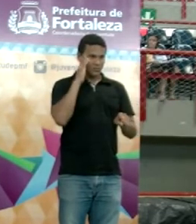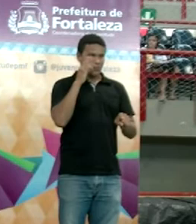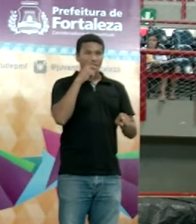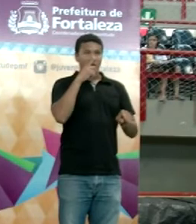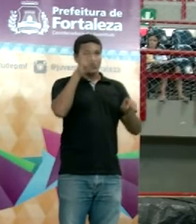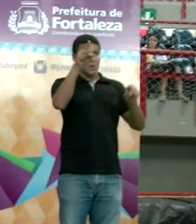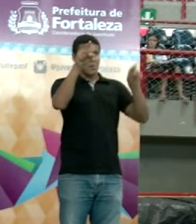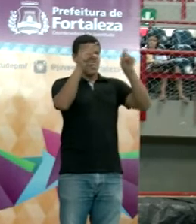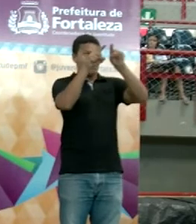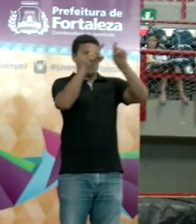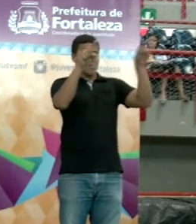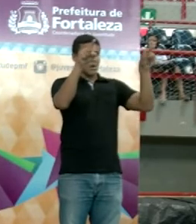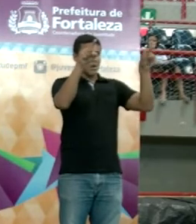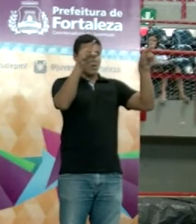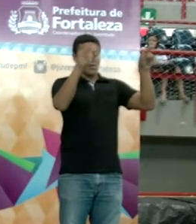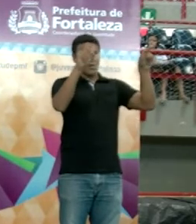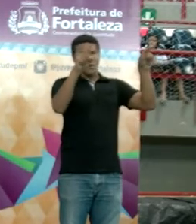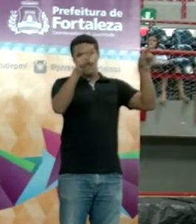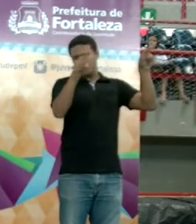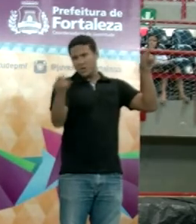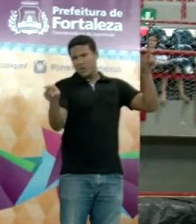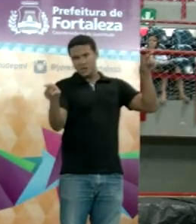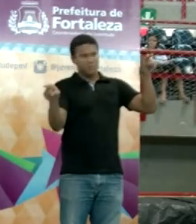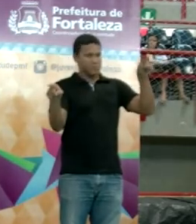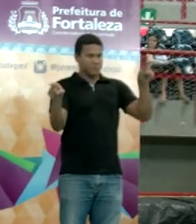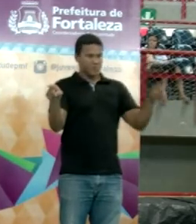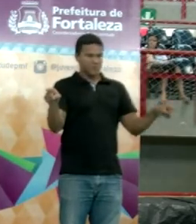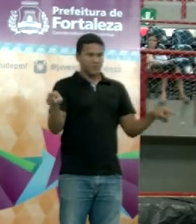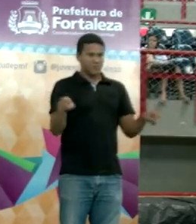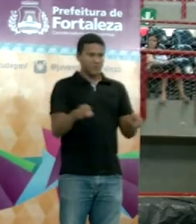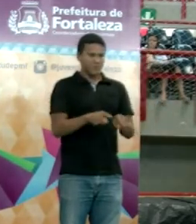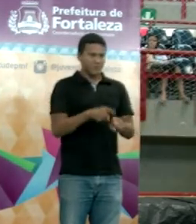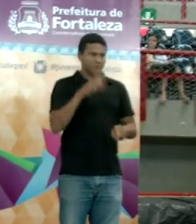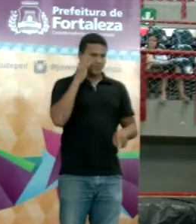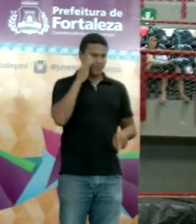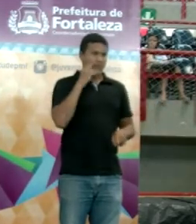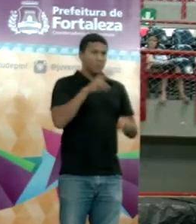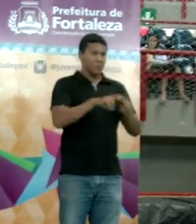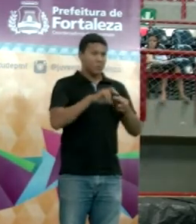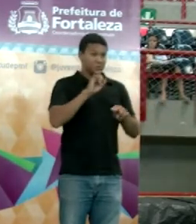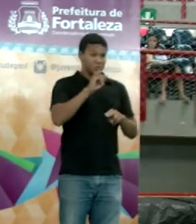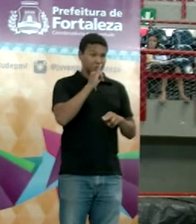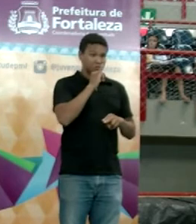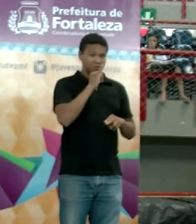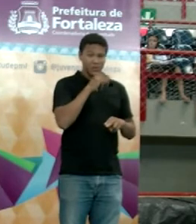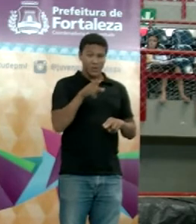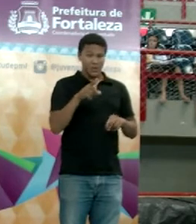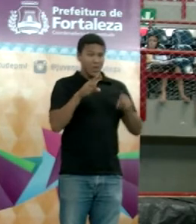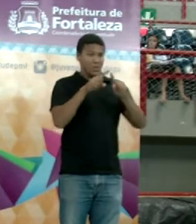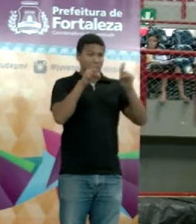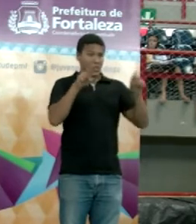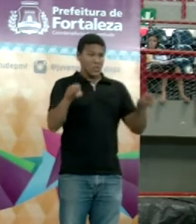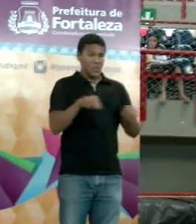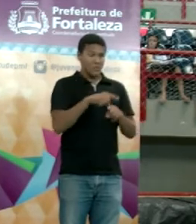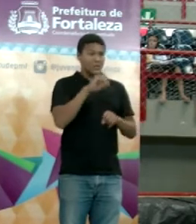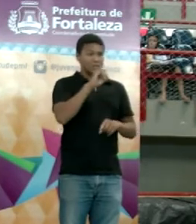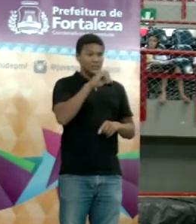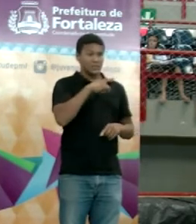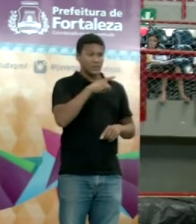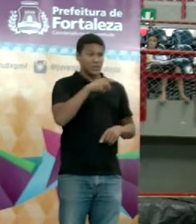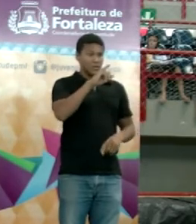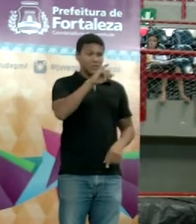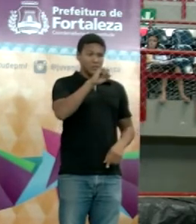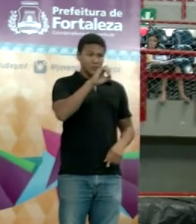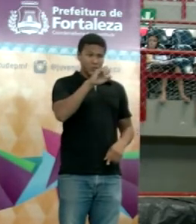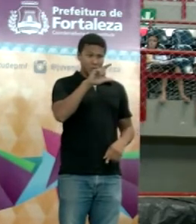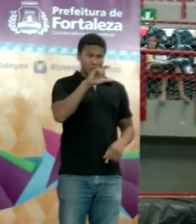são paralelas, mas as duas laterais não são paralelas. E quando o trapézio é isósceles, esses dois